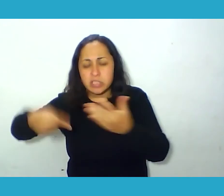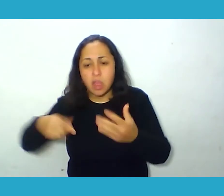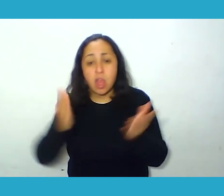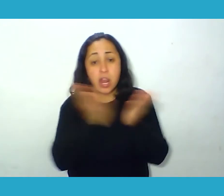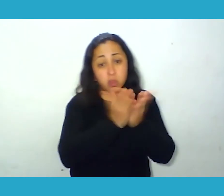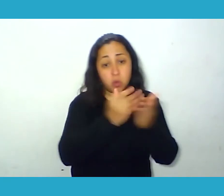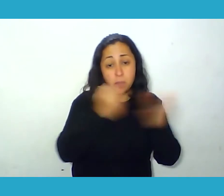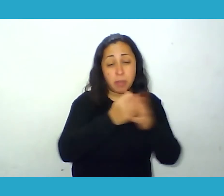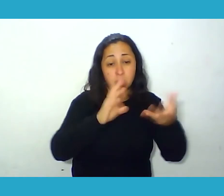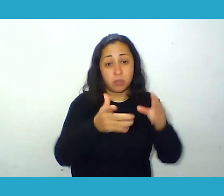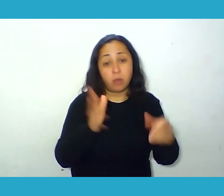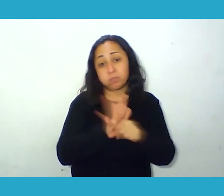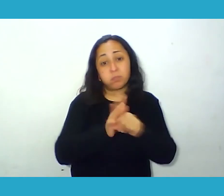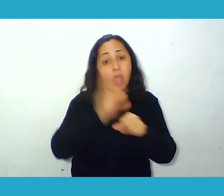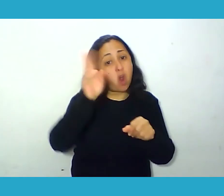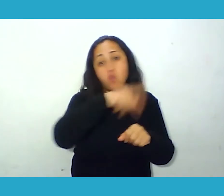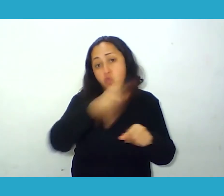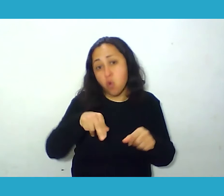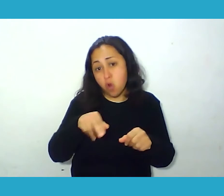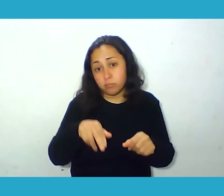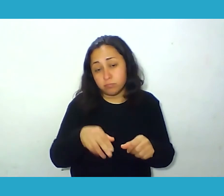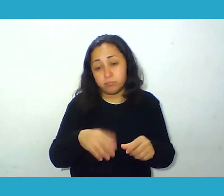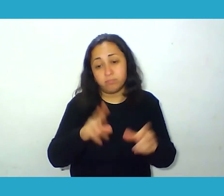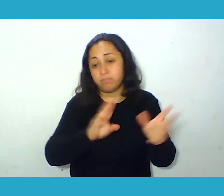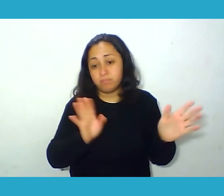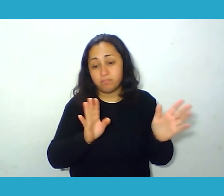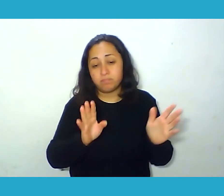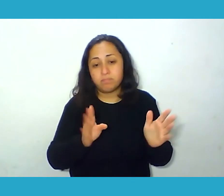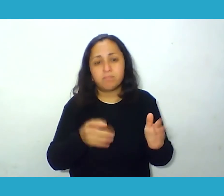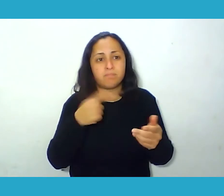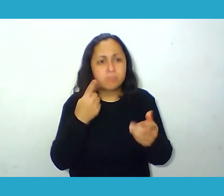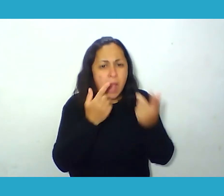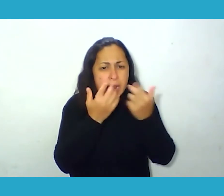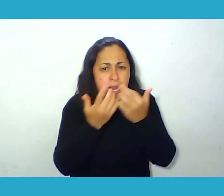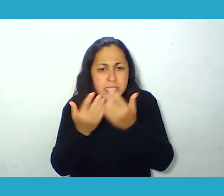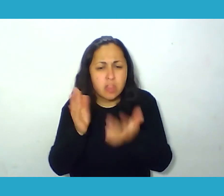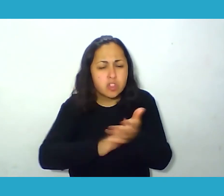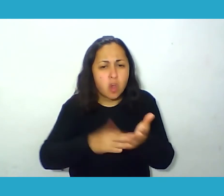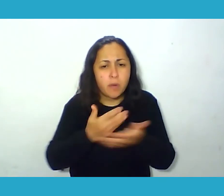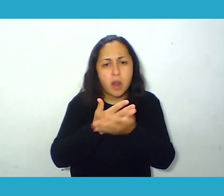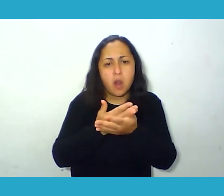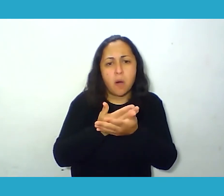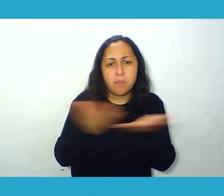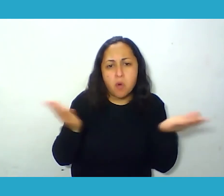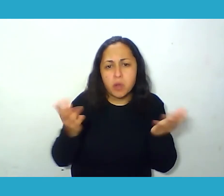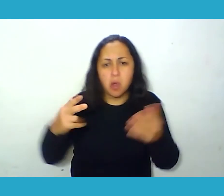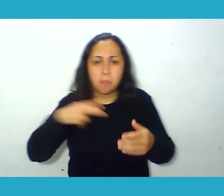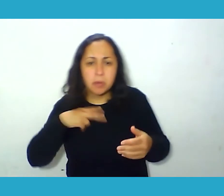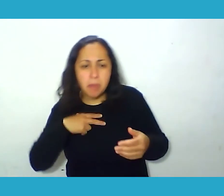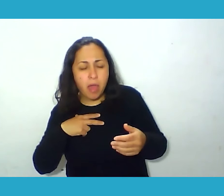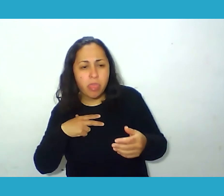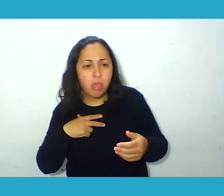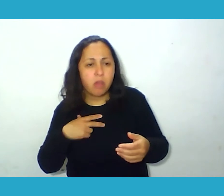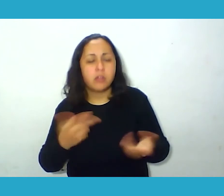estudio de impacto ambiental es nulo en cuanto a la fragmentación. Se está analizando mal el tema de lo público y lo privado, ya que lo